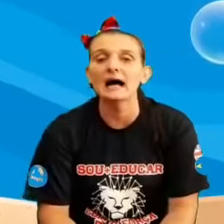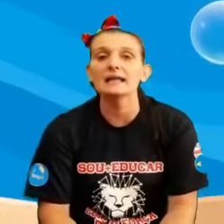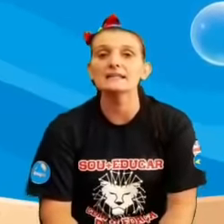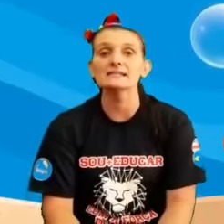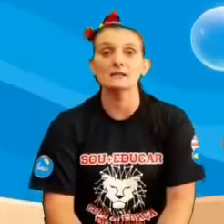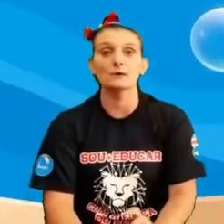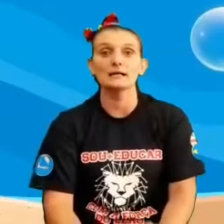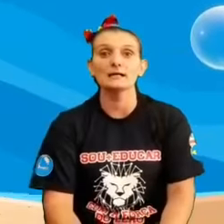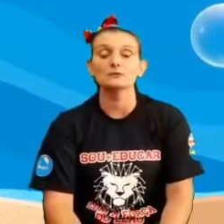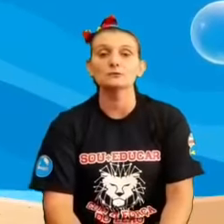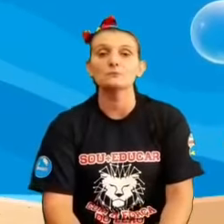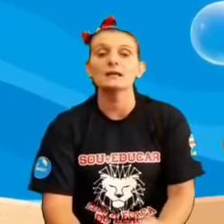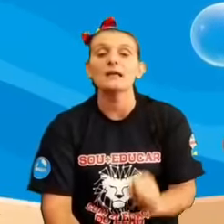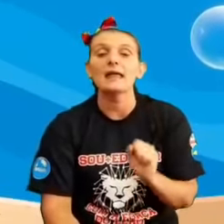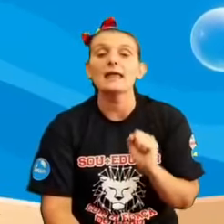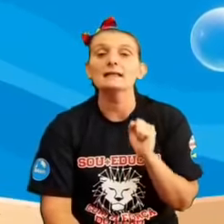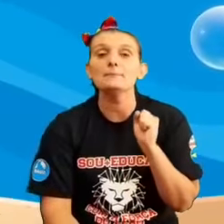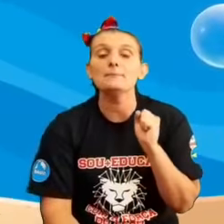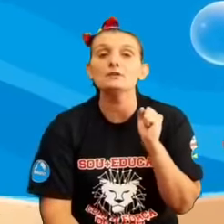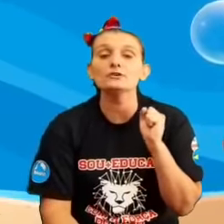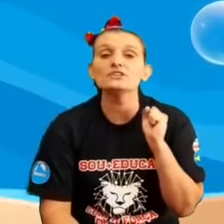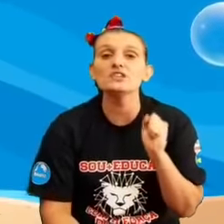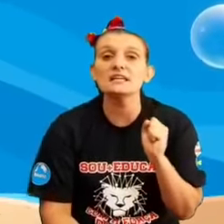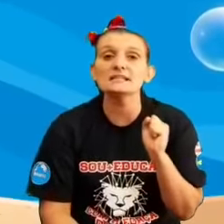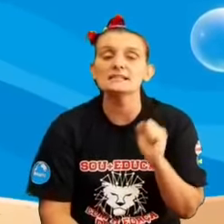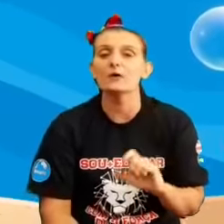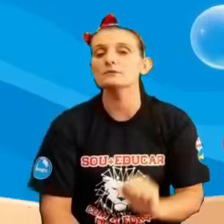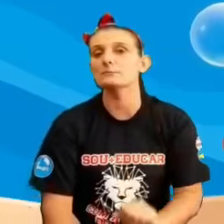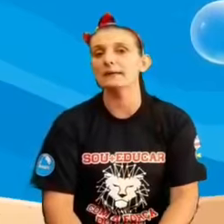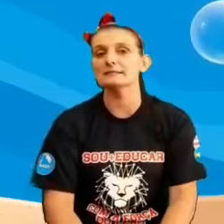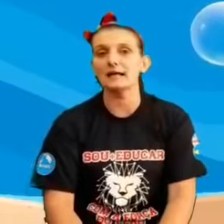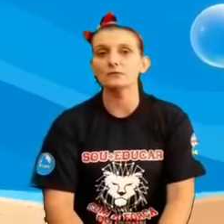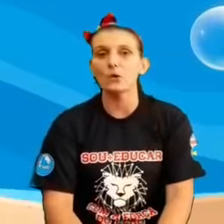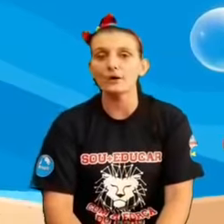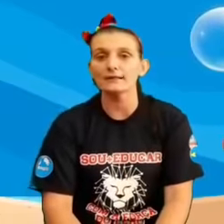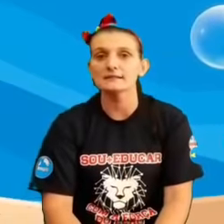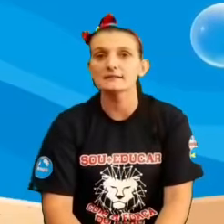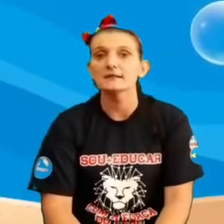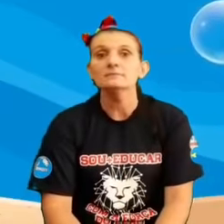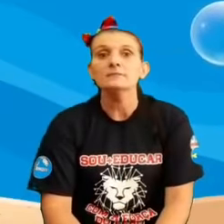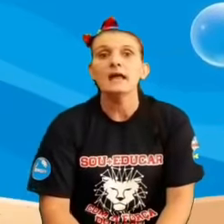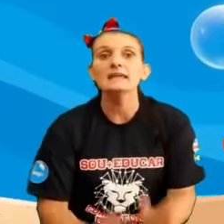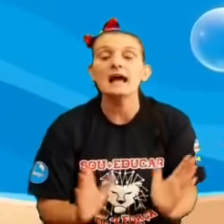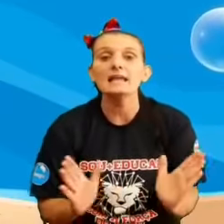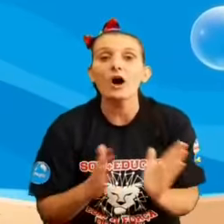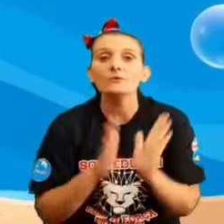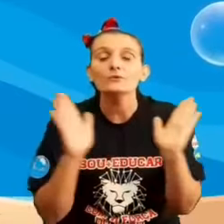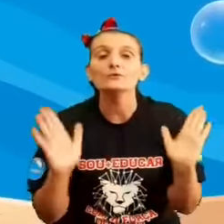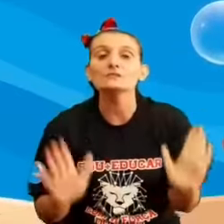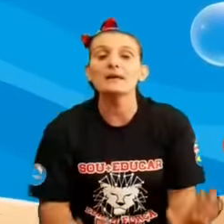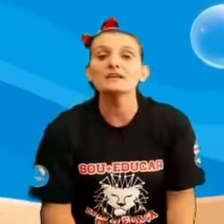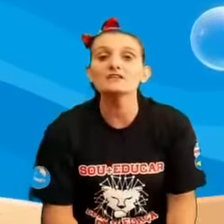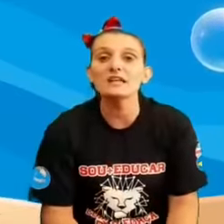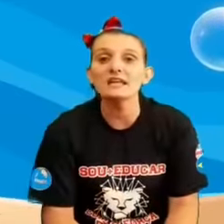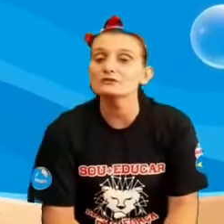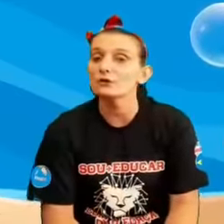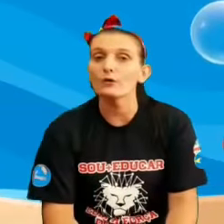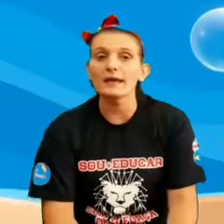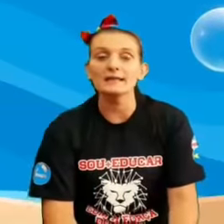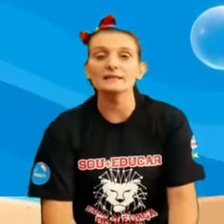canta e seu canto ele hipnotiza os pescadores. E aí, ó, os peixinhos ou qualquer